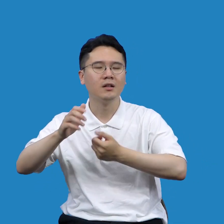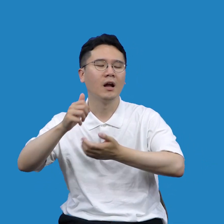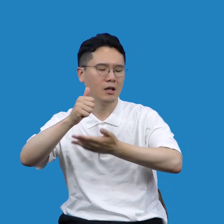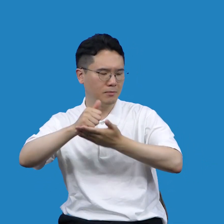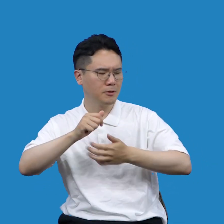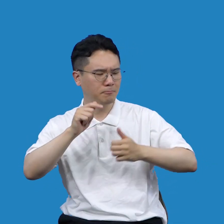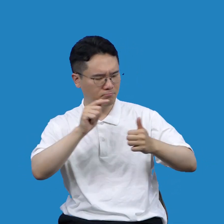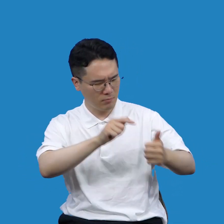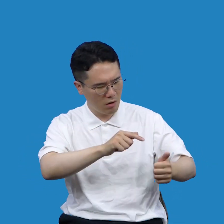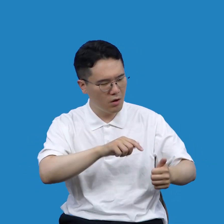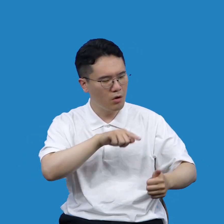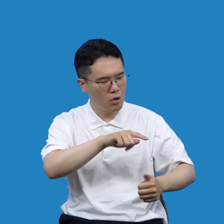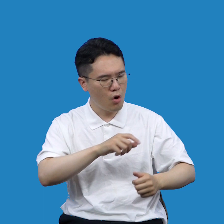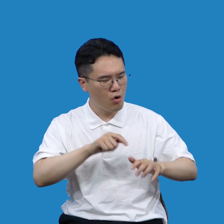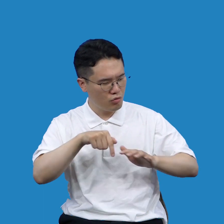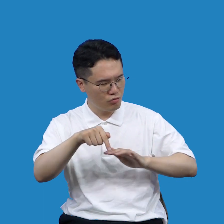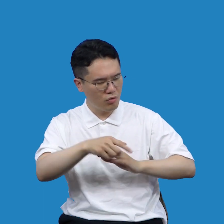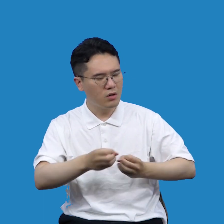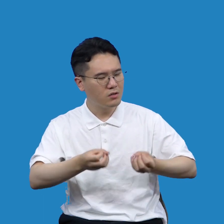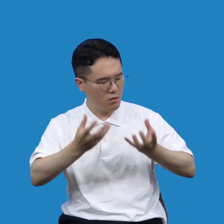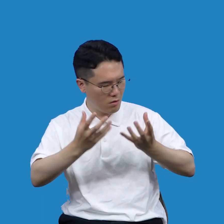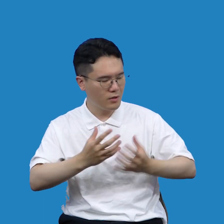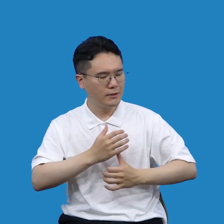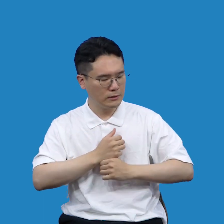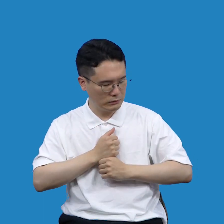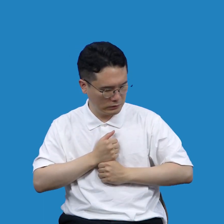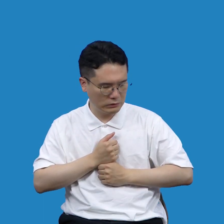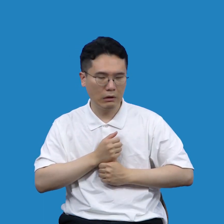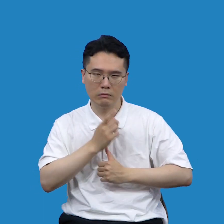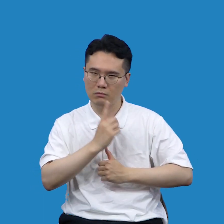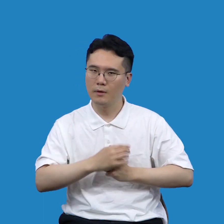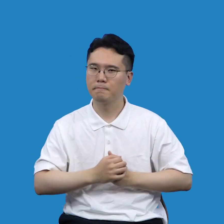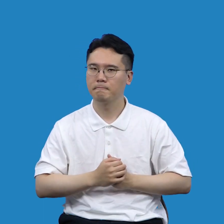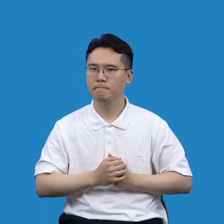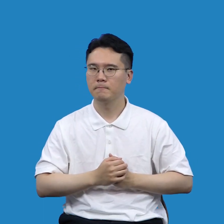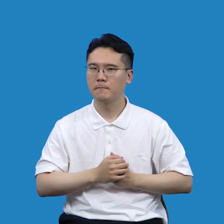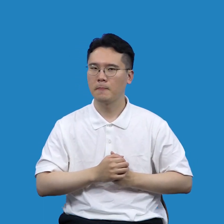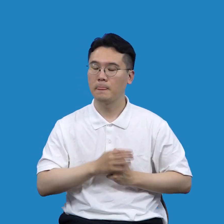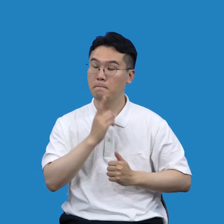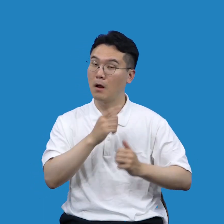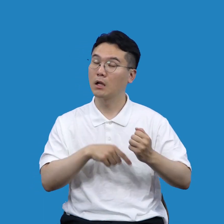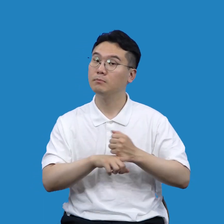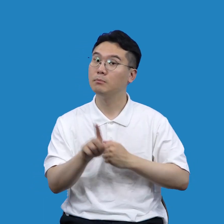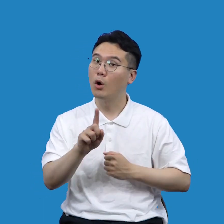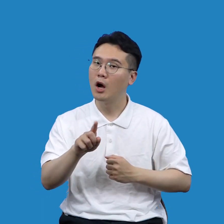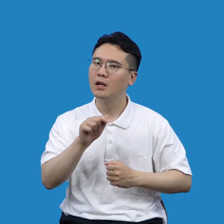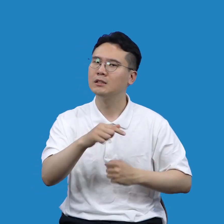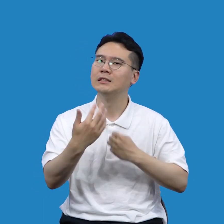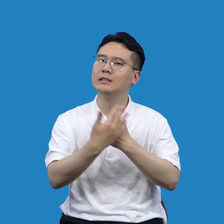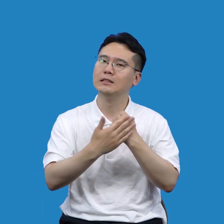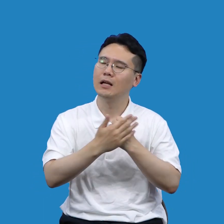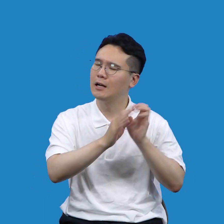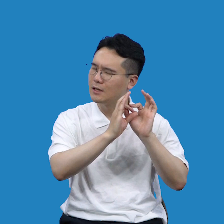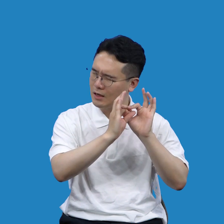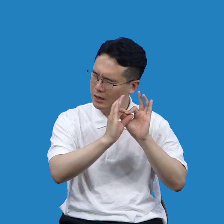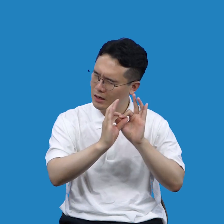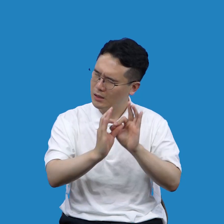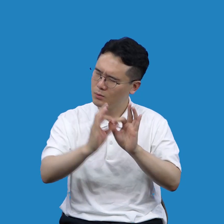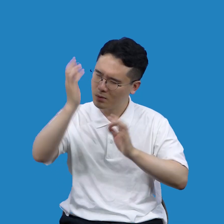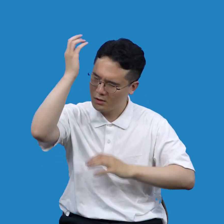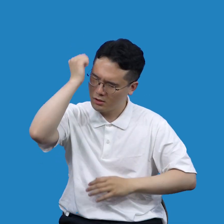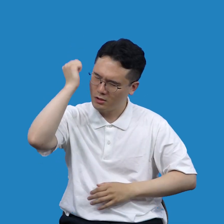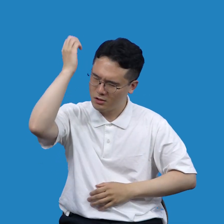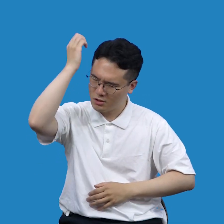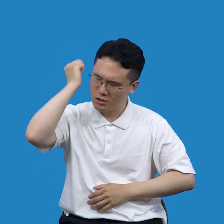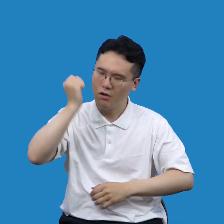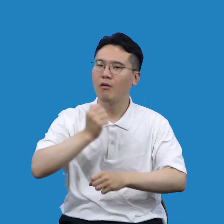한다고. 그 말은 뭐냐면 이 은혜를 계속해서 기억하라는 거예요. 은혜를